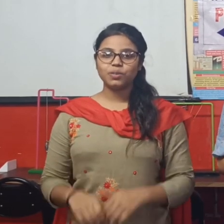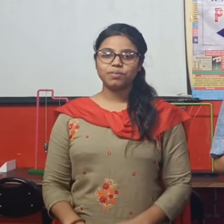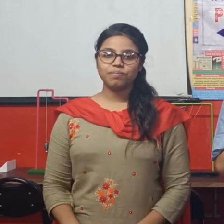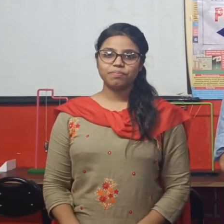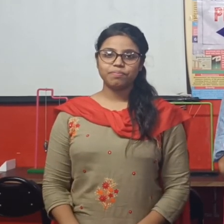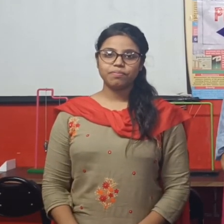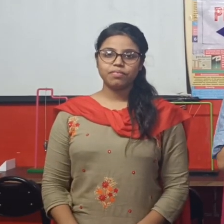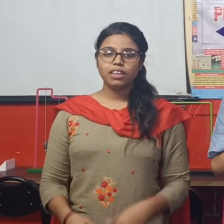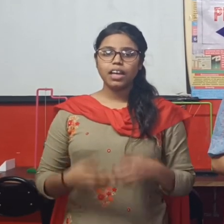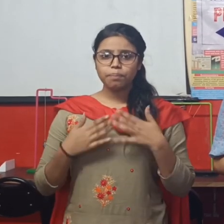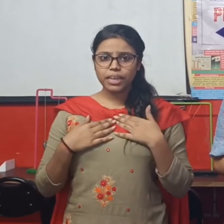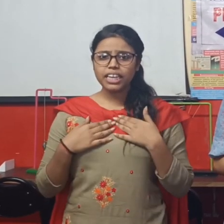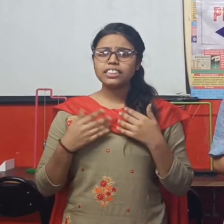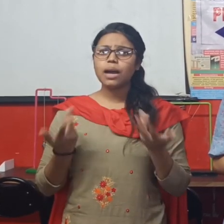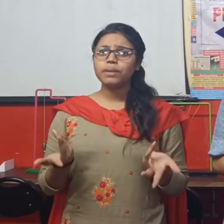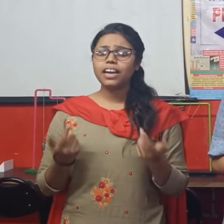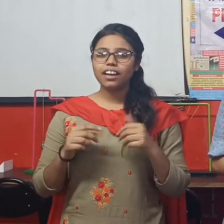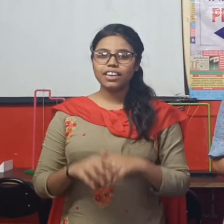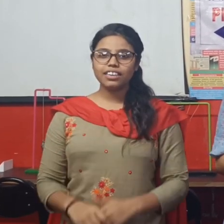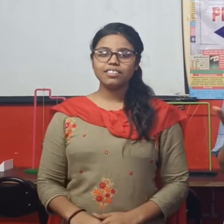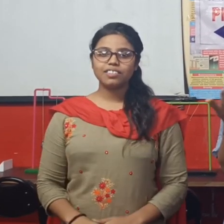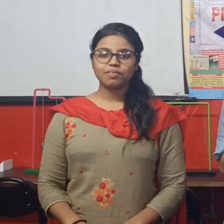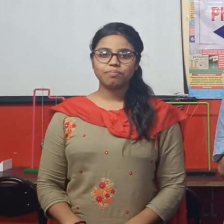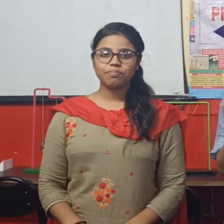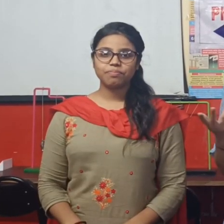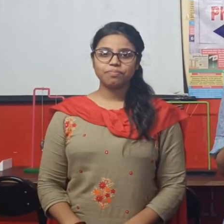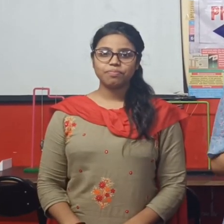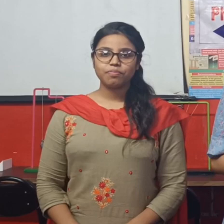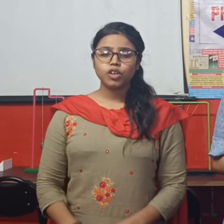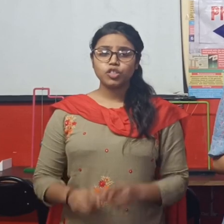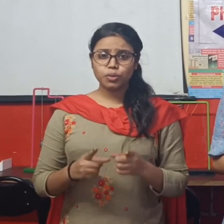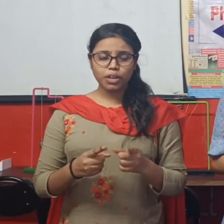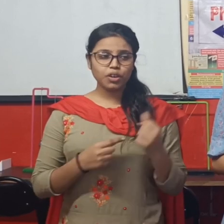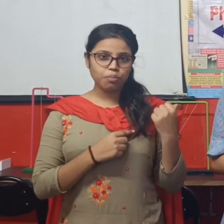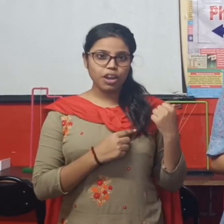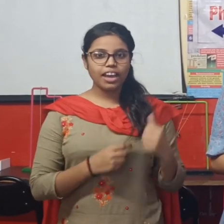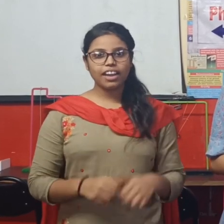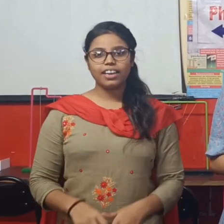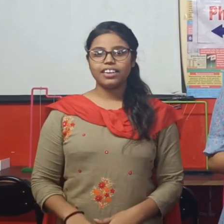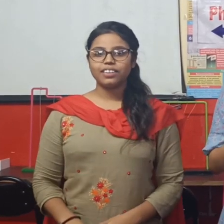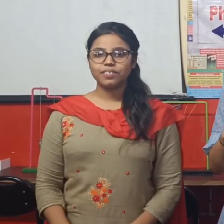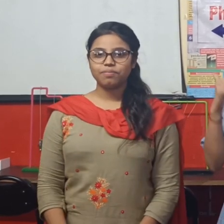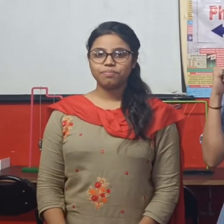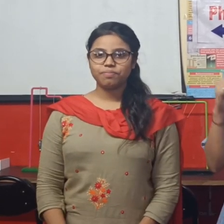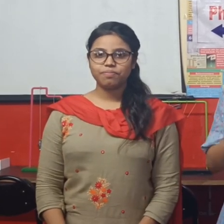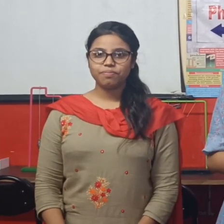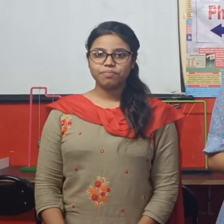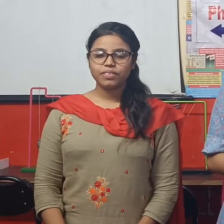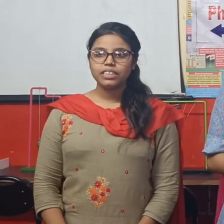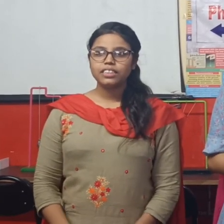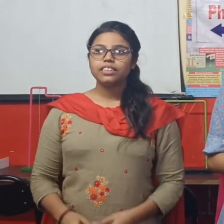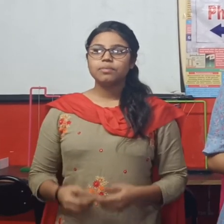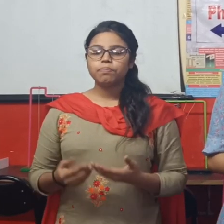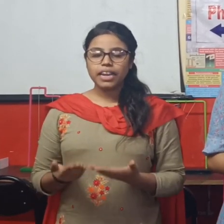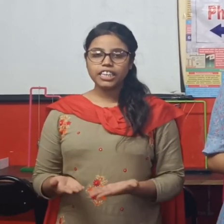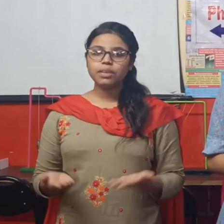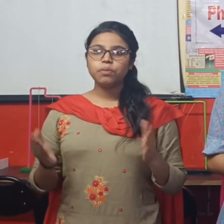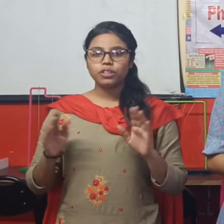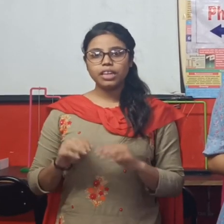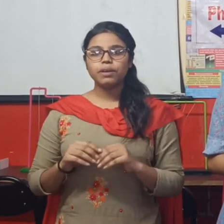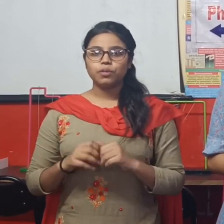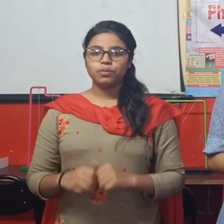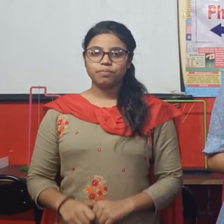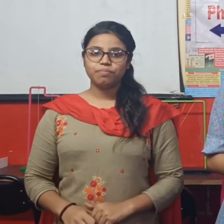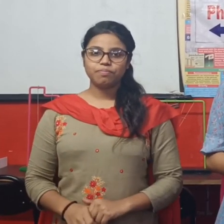ठीक करो. Arrange your cupboard. मेरी किताबें कहाँ हैं? Where are my books? तुम्हें कोई बुला रहा है? Someone is calling you. पानी